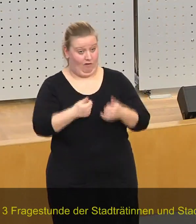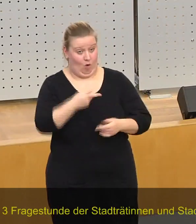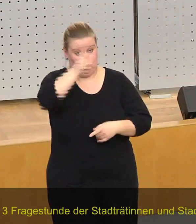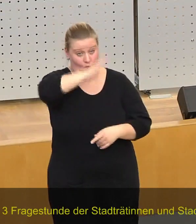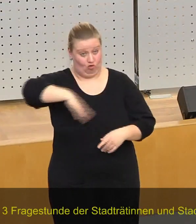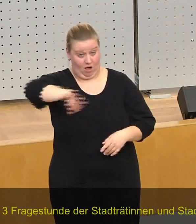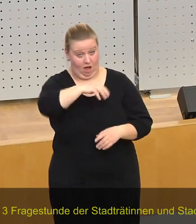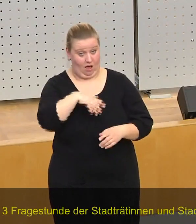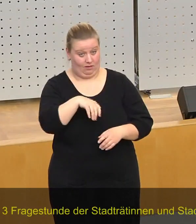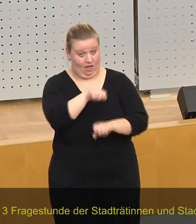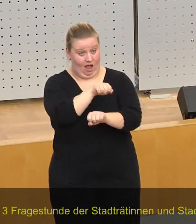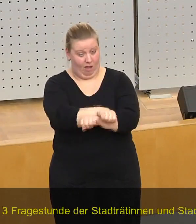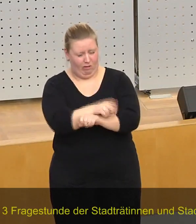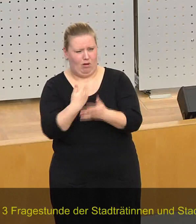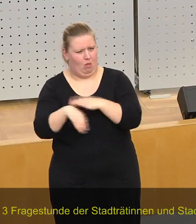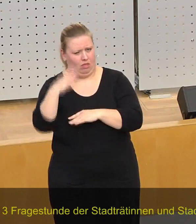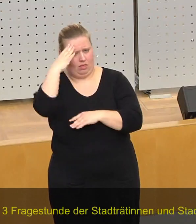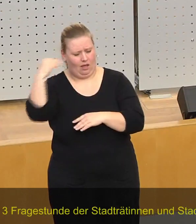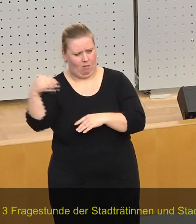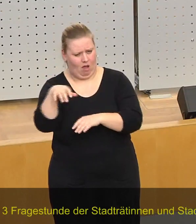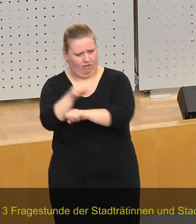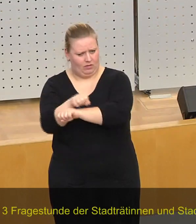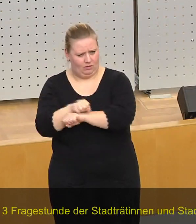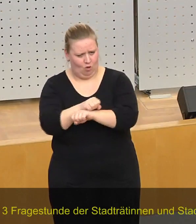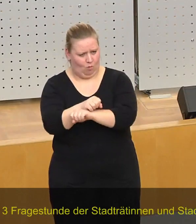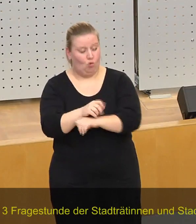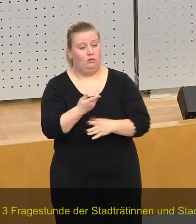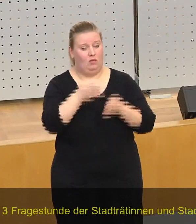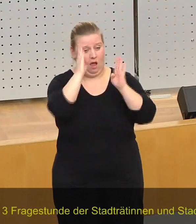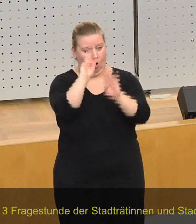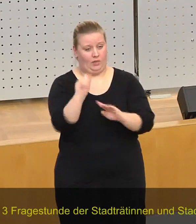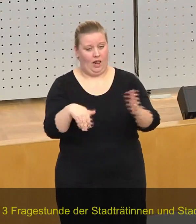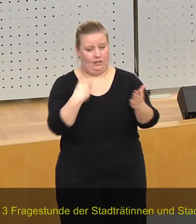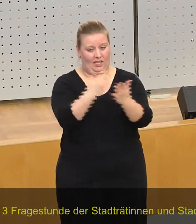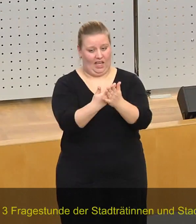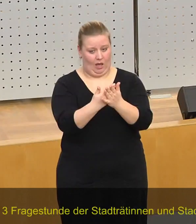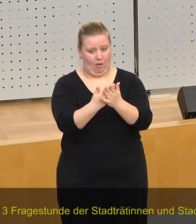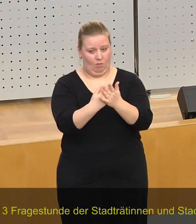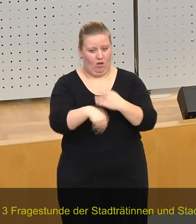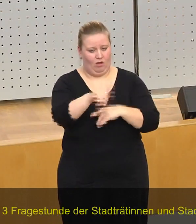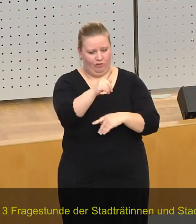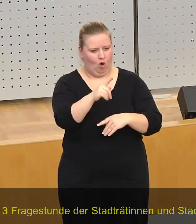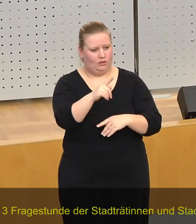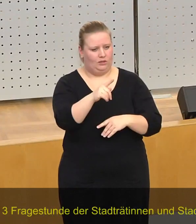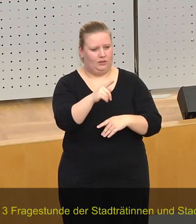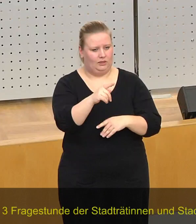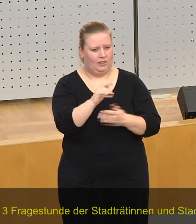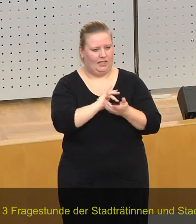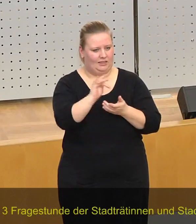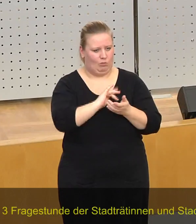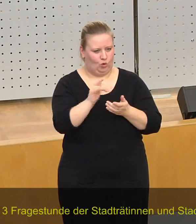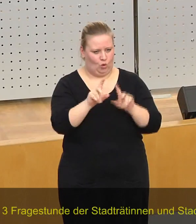gesucht, wurde in Dänemark wohl festgenommen. Und der Hauptgeldgeber, der de facto Chef des Samsung-Konzernes, ist in